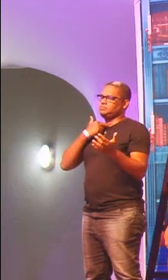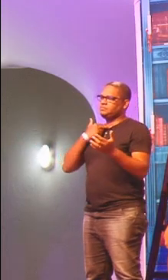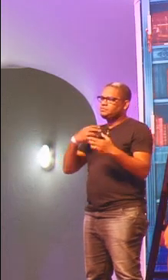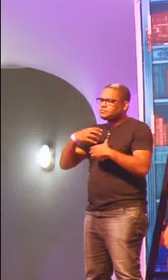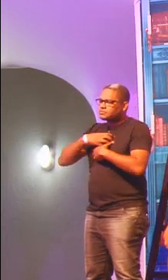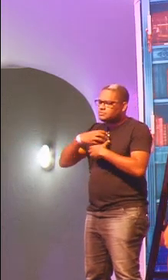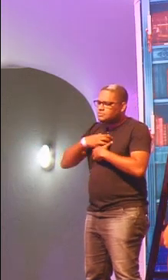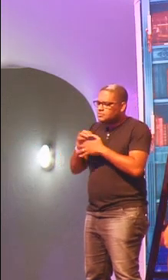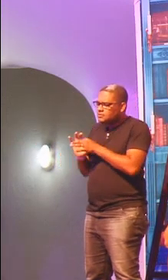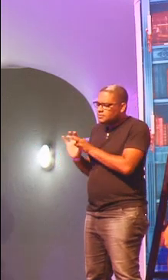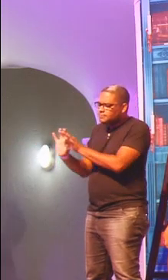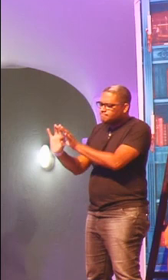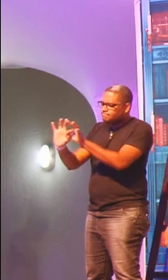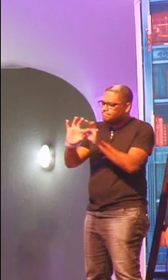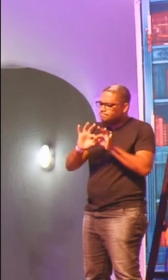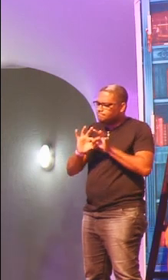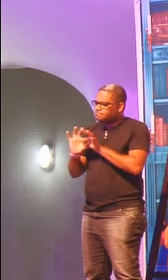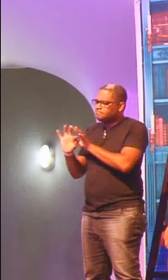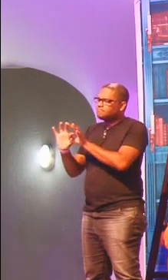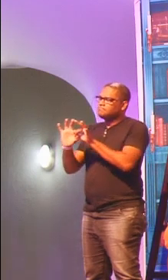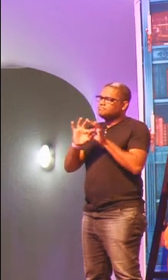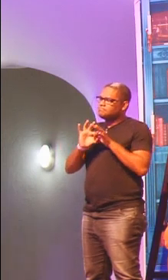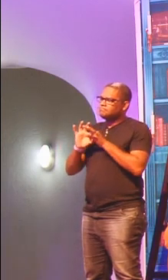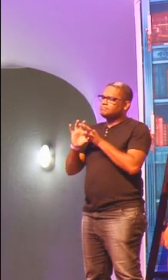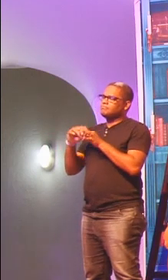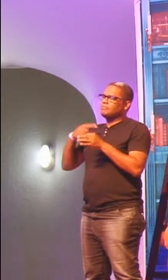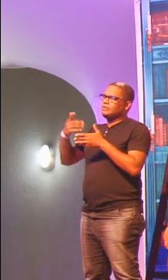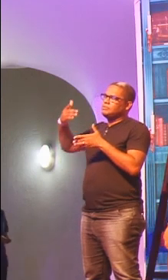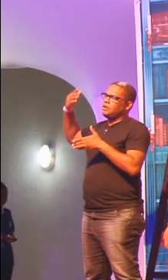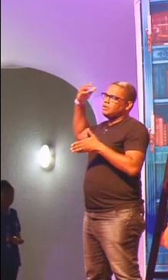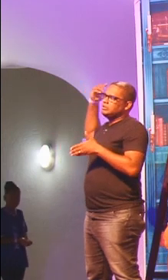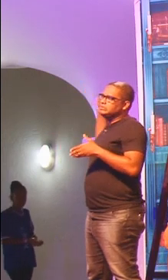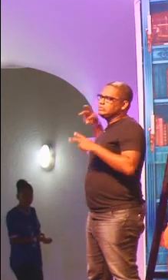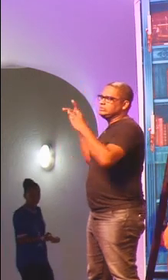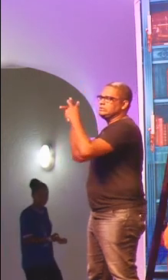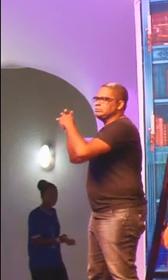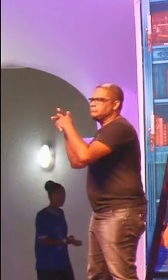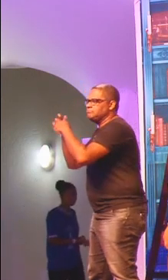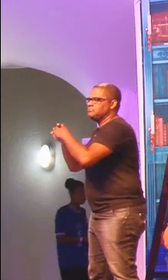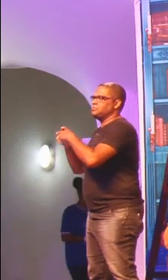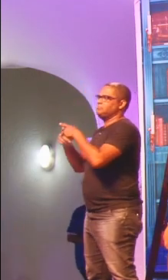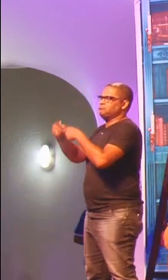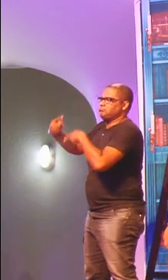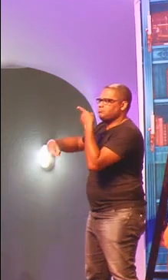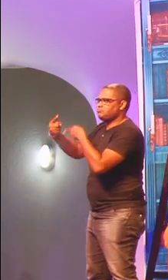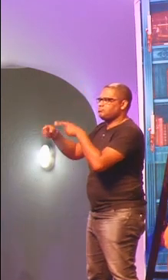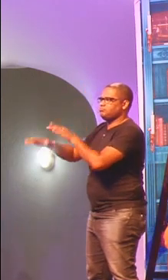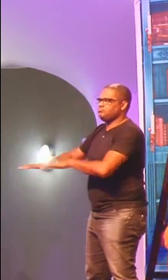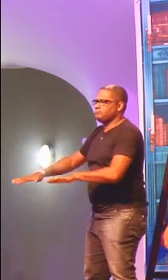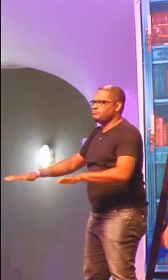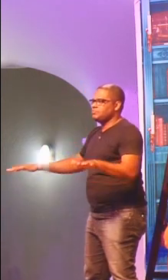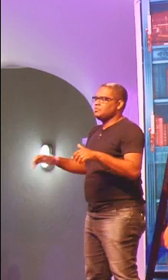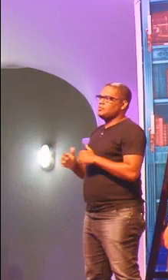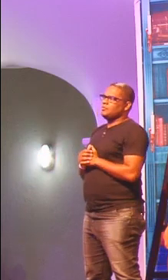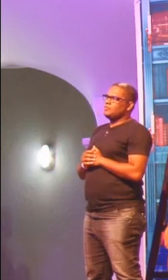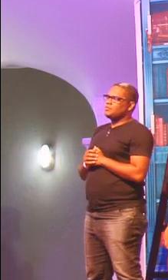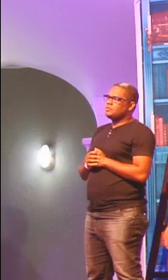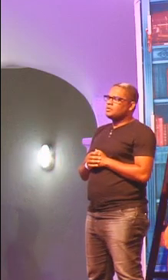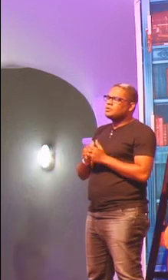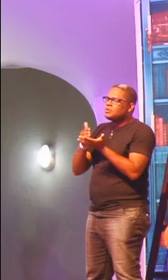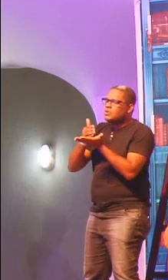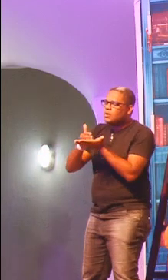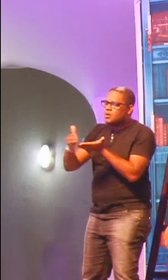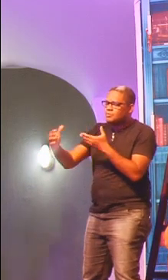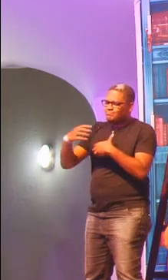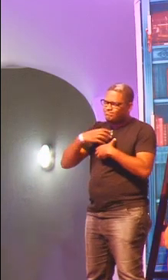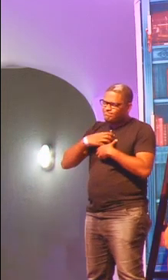que estava embotado como aquele passado de brigas e disputas infantis. No início, se instalou uma grande tristeza